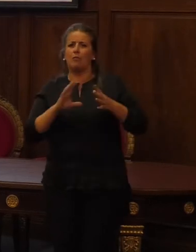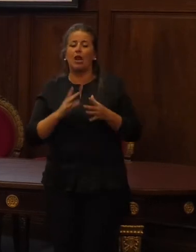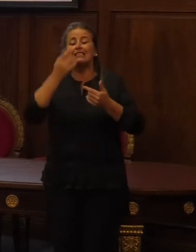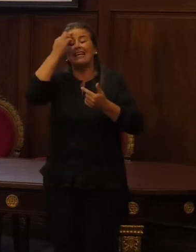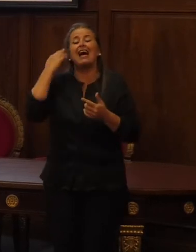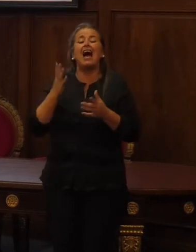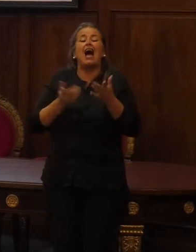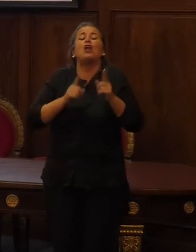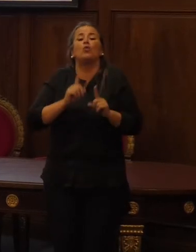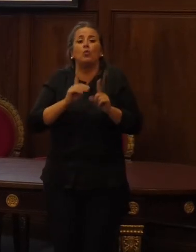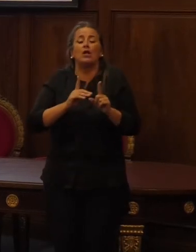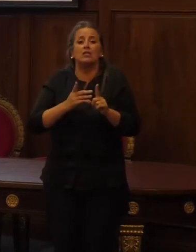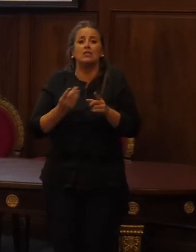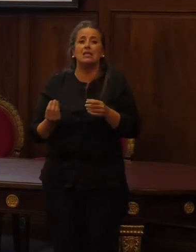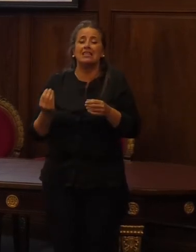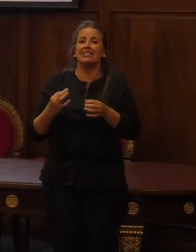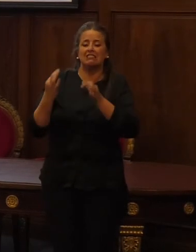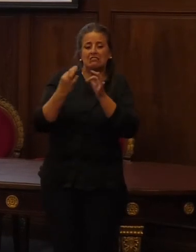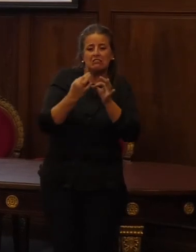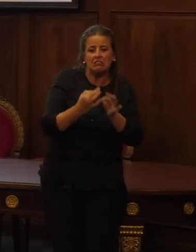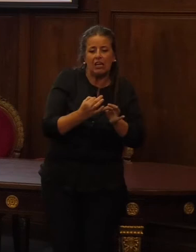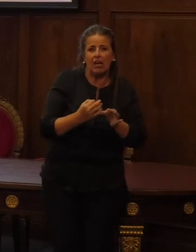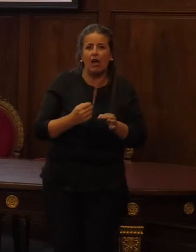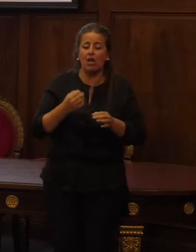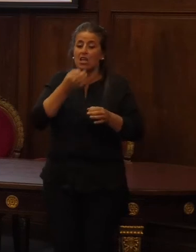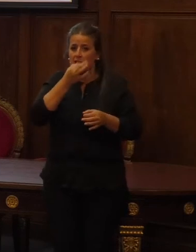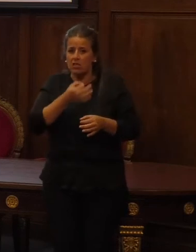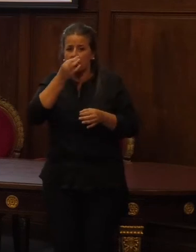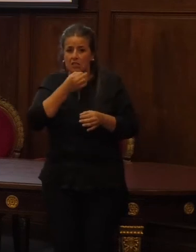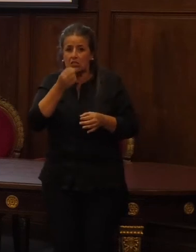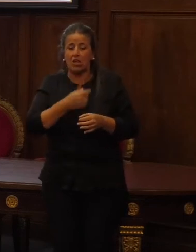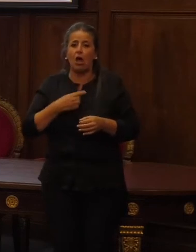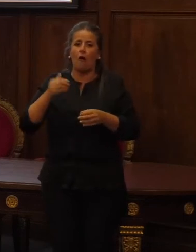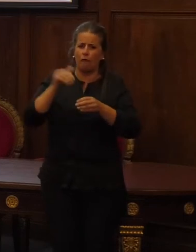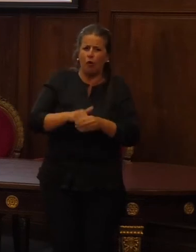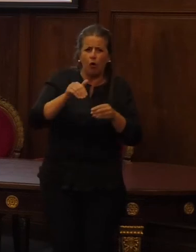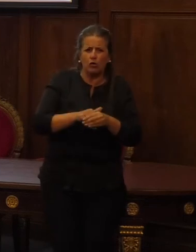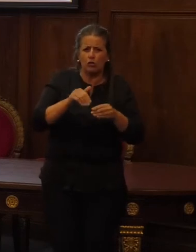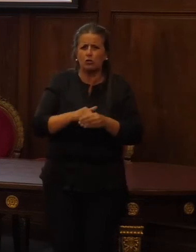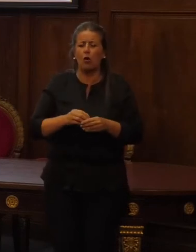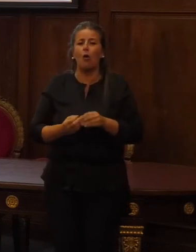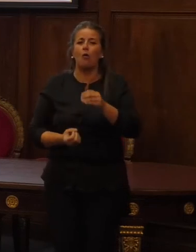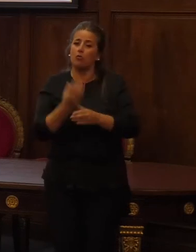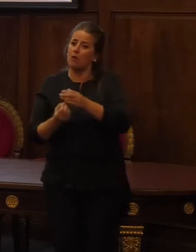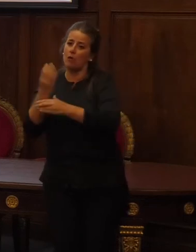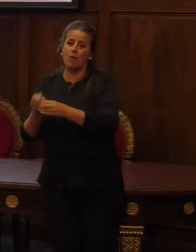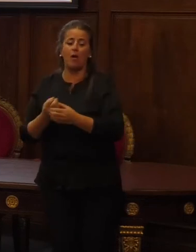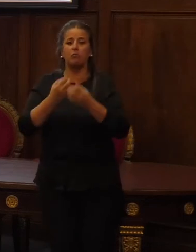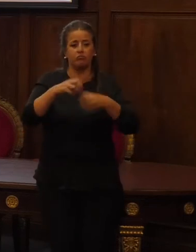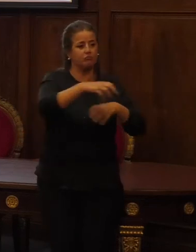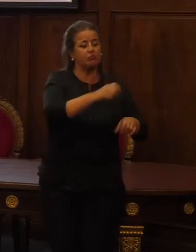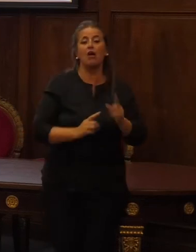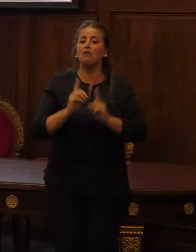de composición de los órganos gobernantes. Algunos afirman que el otorgamiento del voto a las creaciones de facultades